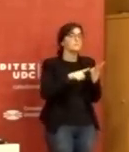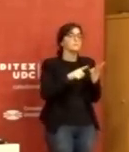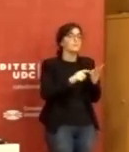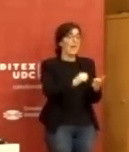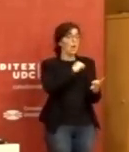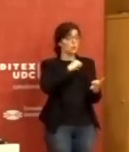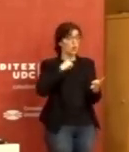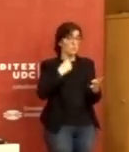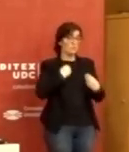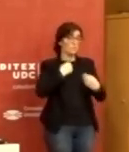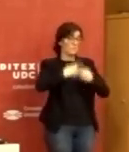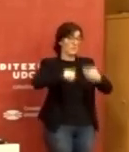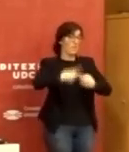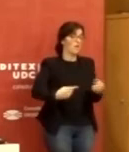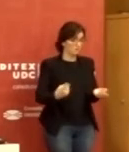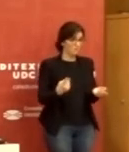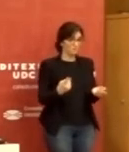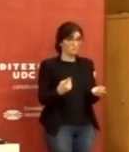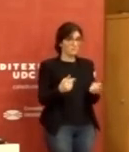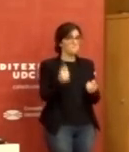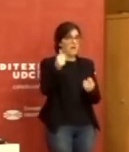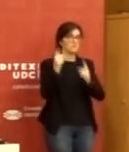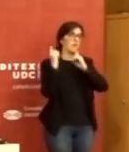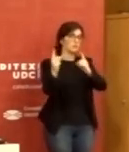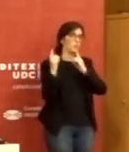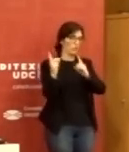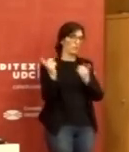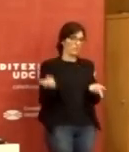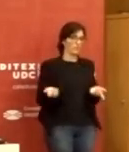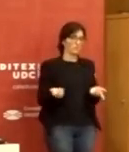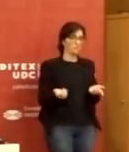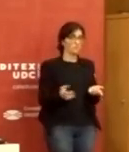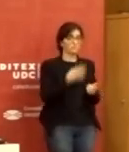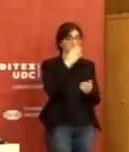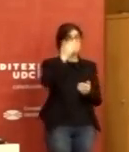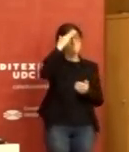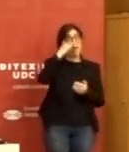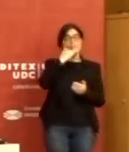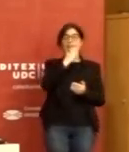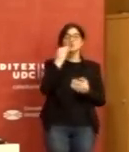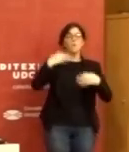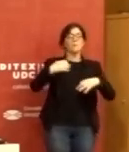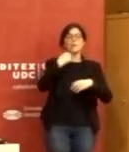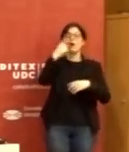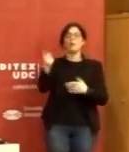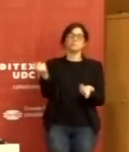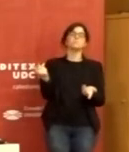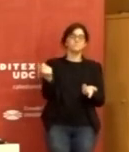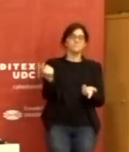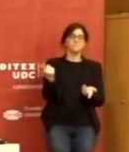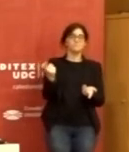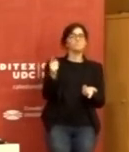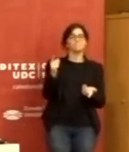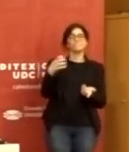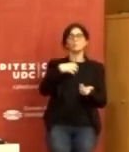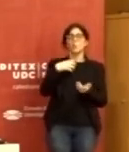las actividades de la vida diaria y particularmente en el transporte. Una de las primeras cosas que le decimos a los padres es que no les lleven, que no se les puede